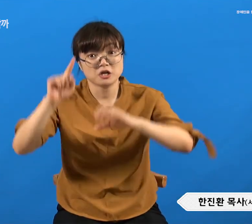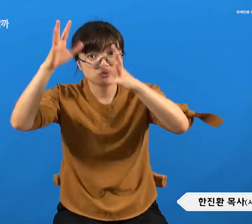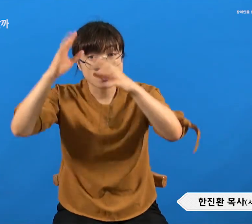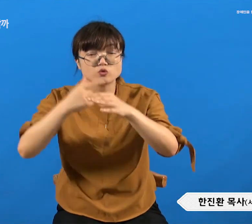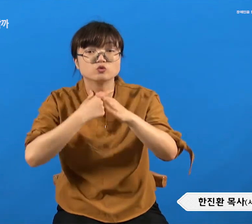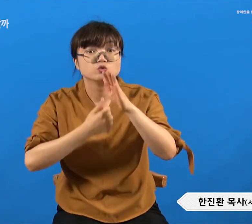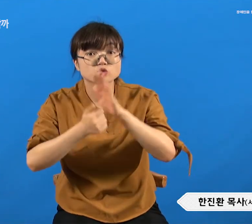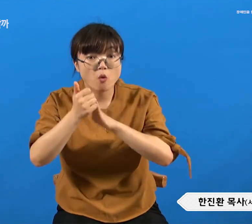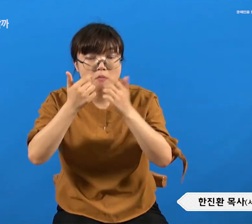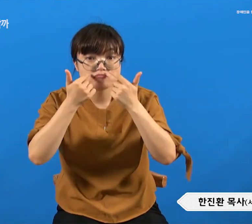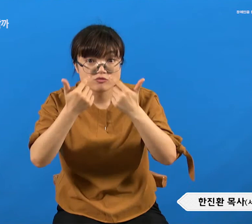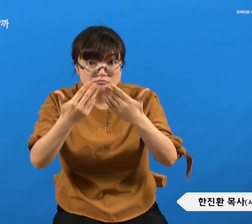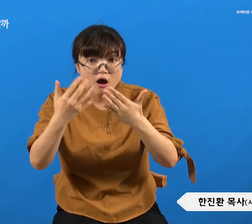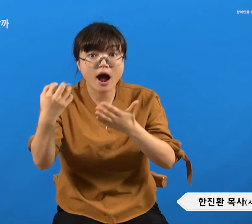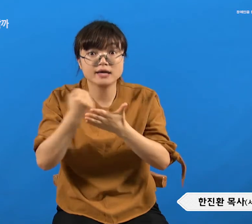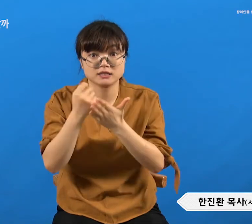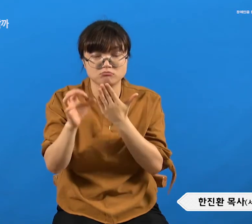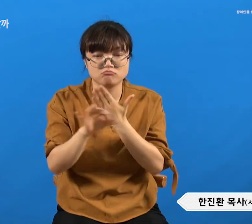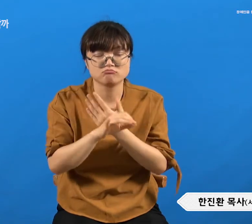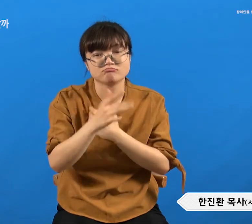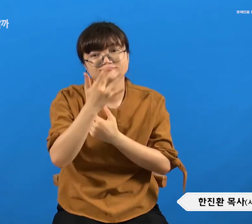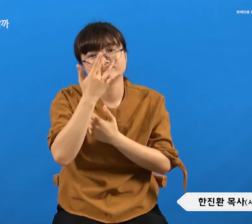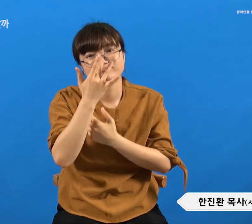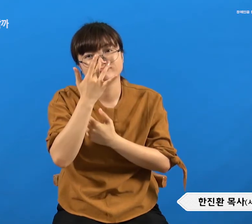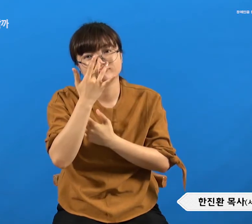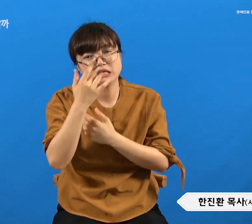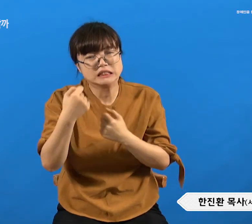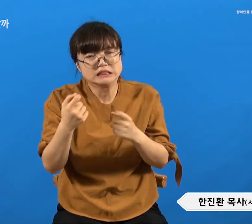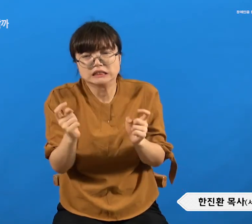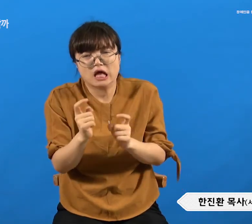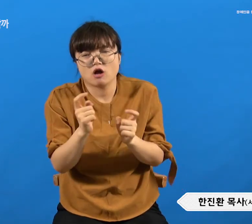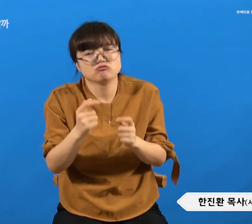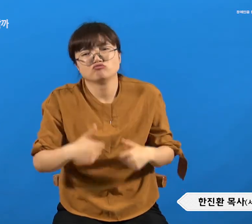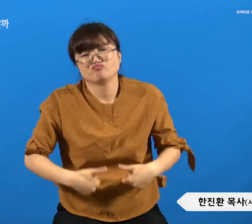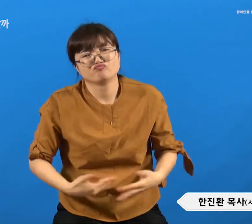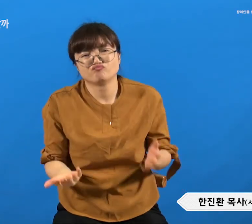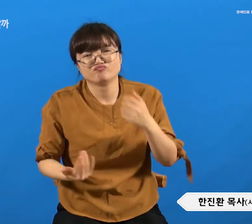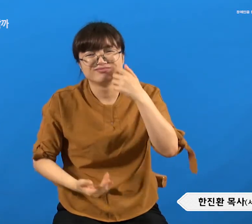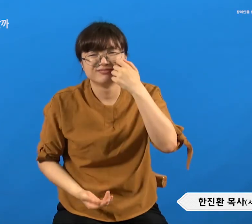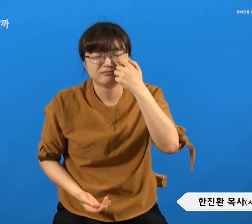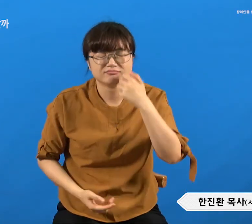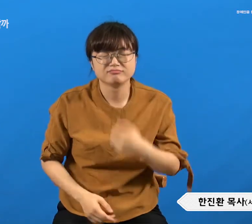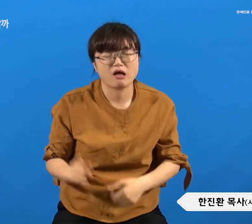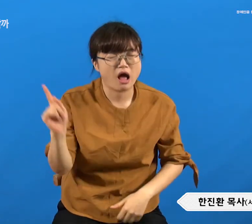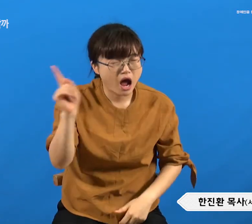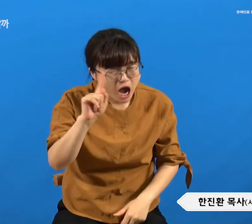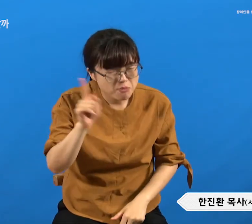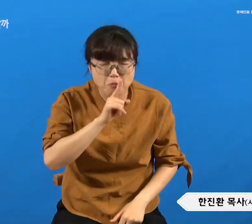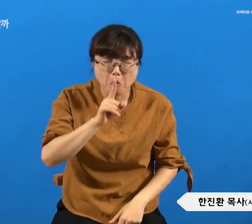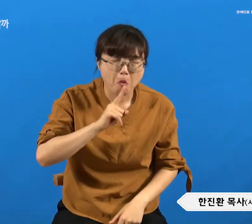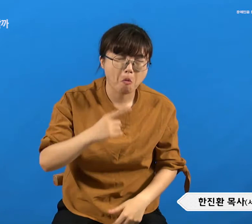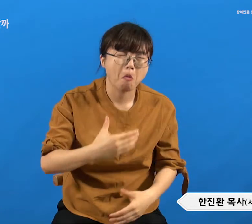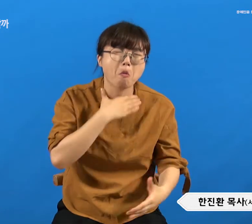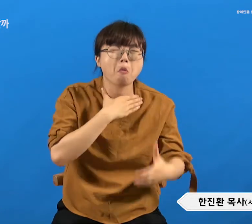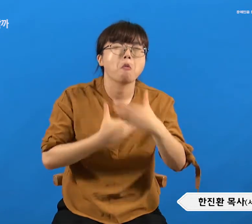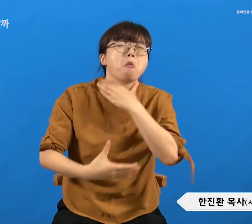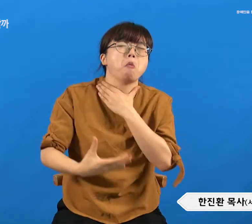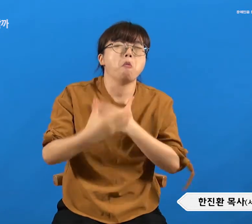천국 소망이 분명한 사람은 별로 그렇게 싸울 필요가 없습니다. 아무리